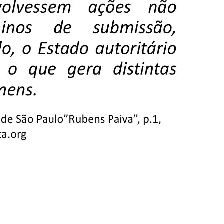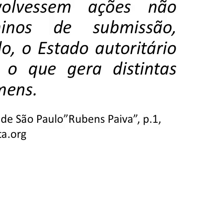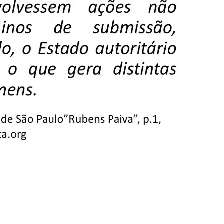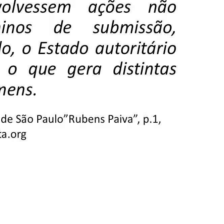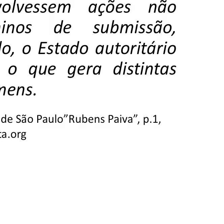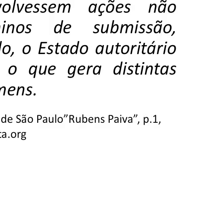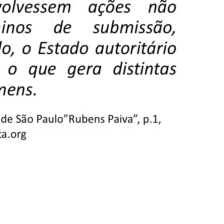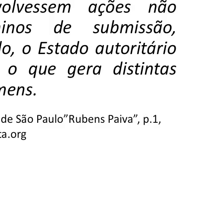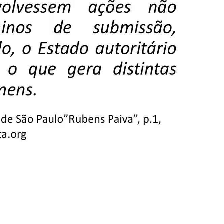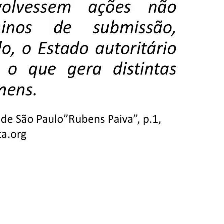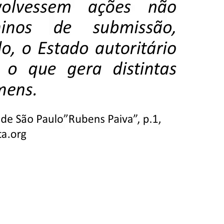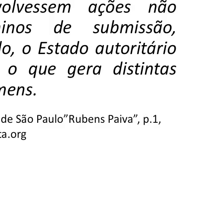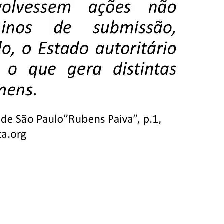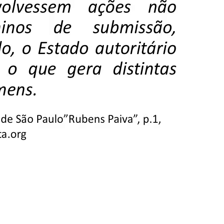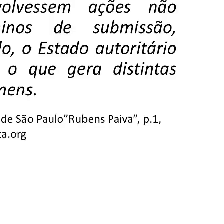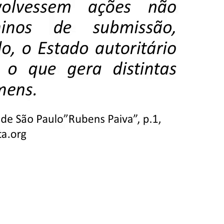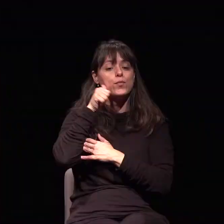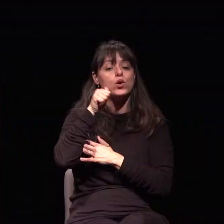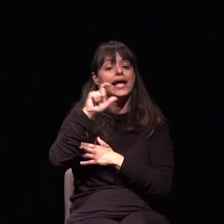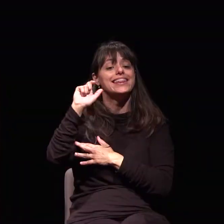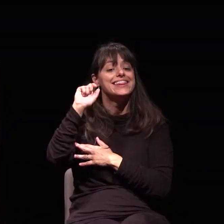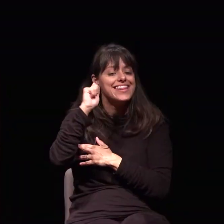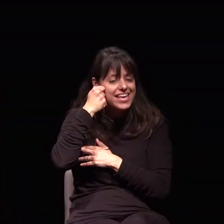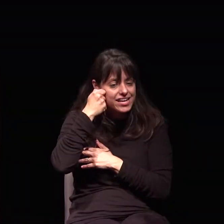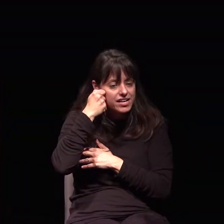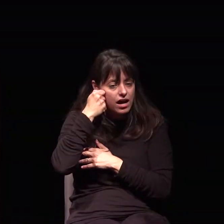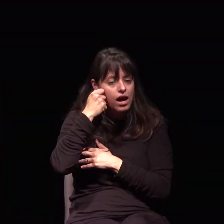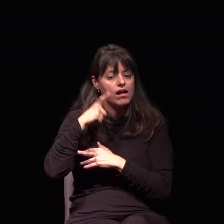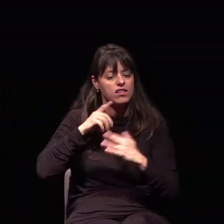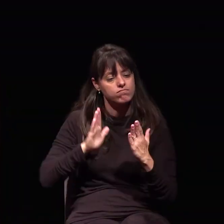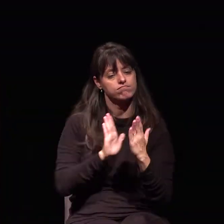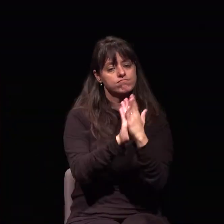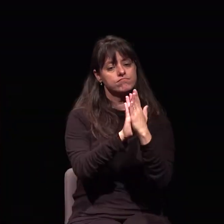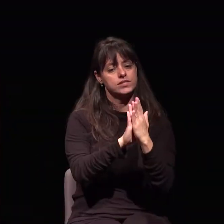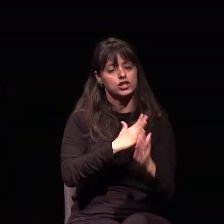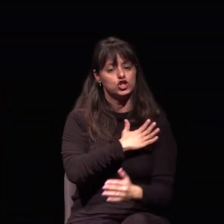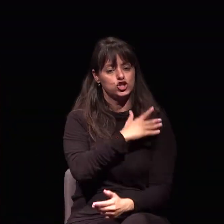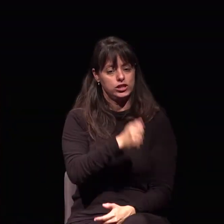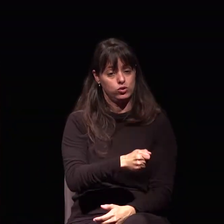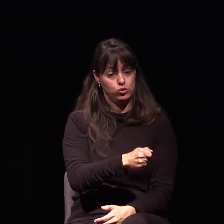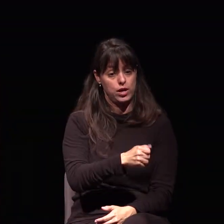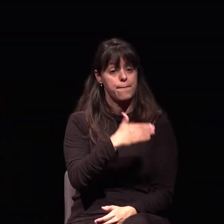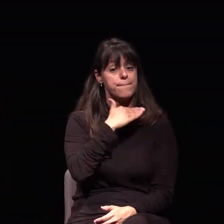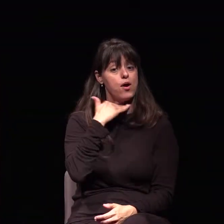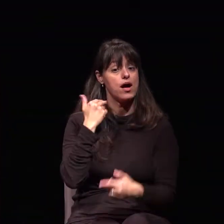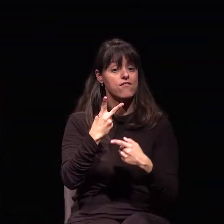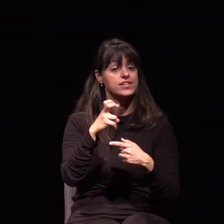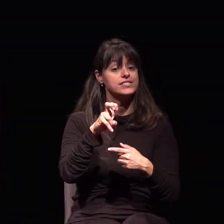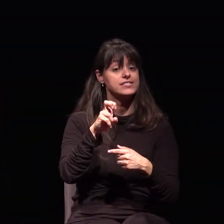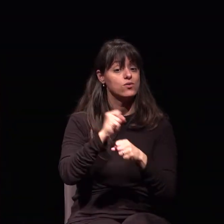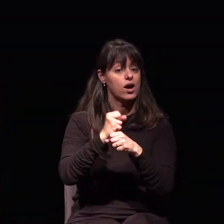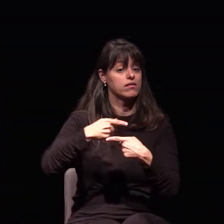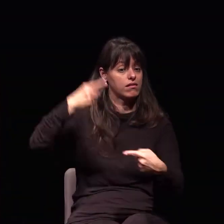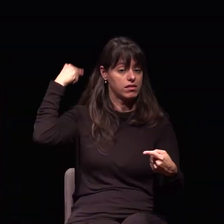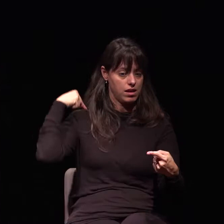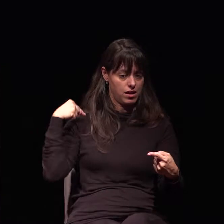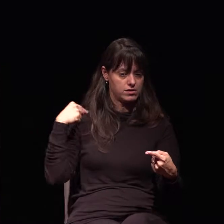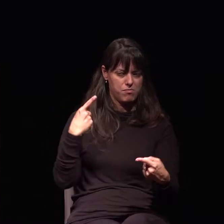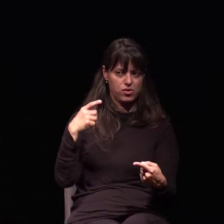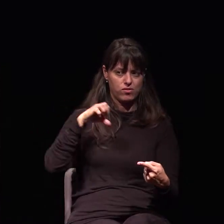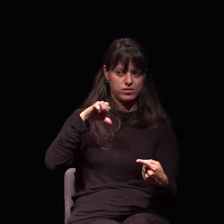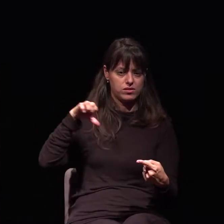ditadura e que morreu há 25 anos atrás, né, em 94, e que trouxe o